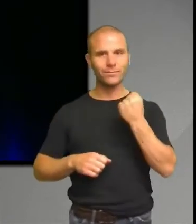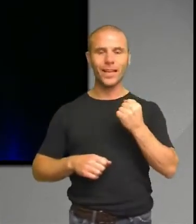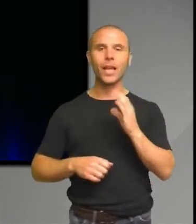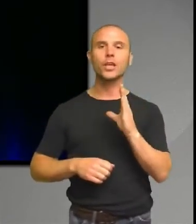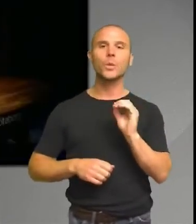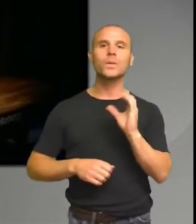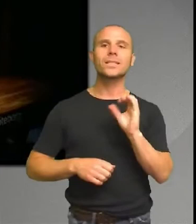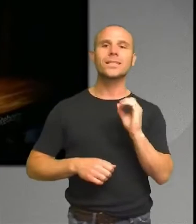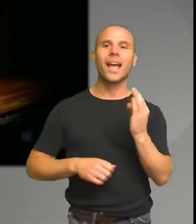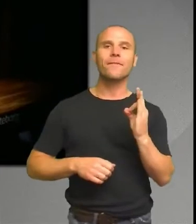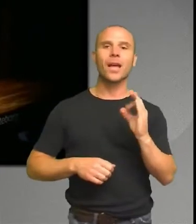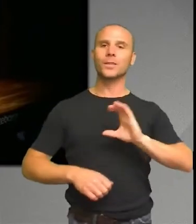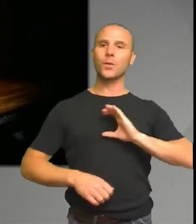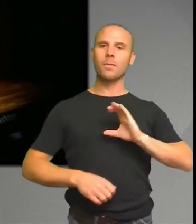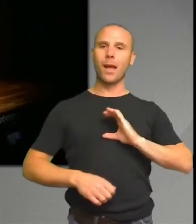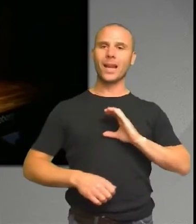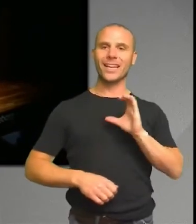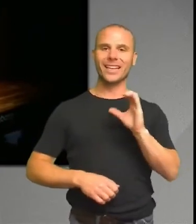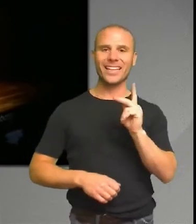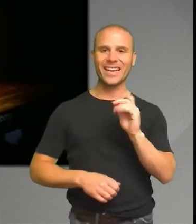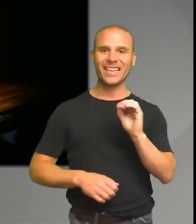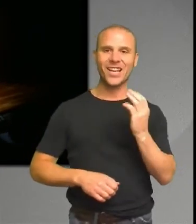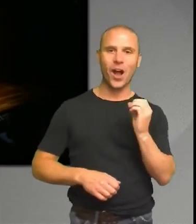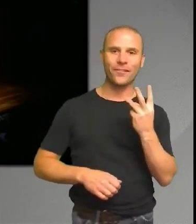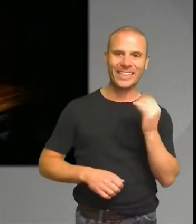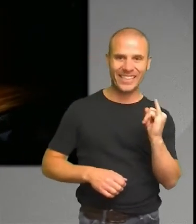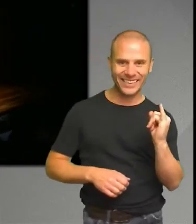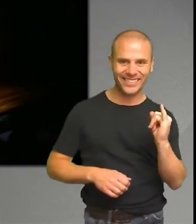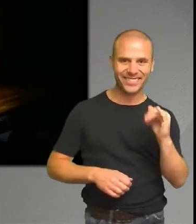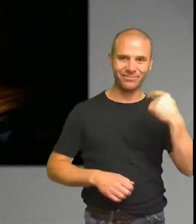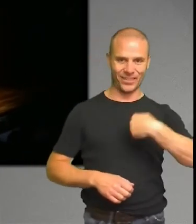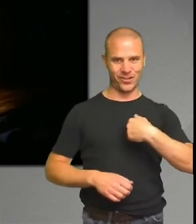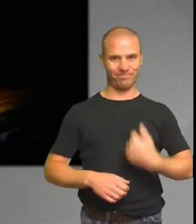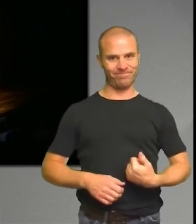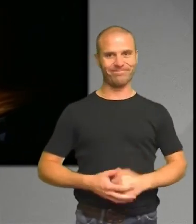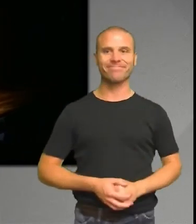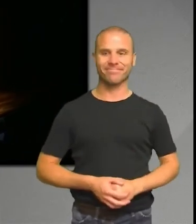Kiswani. Tack för att du kom.